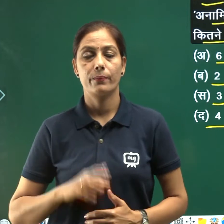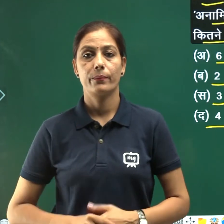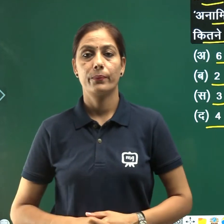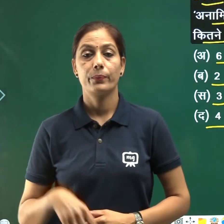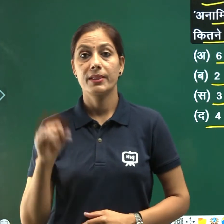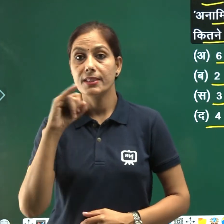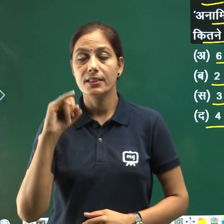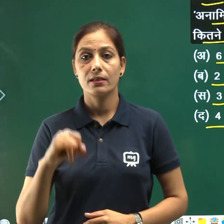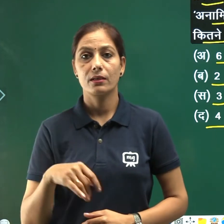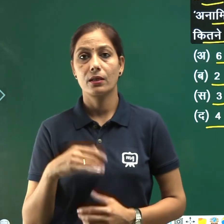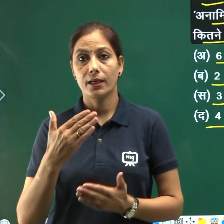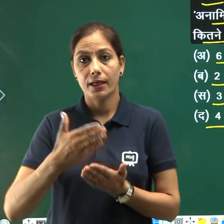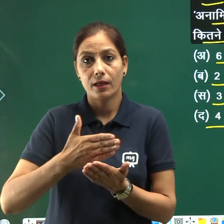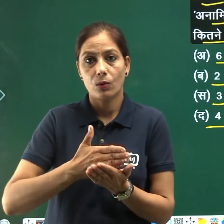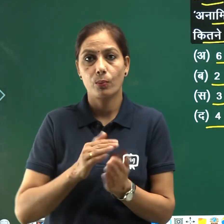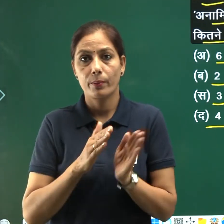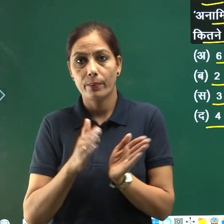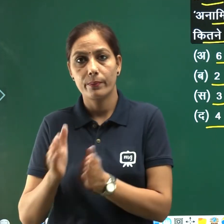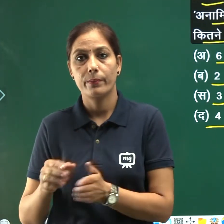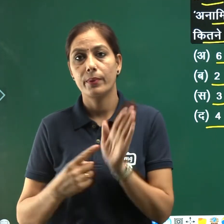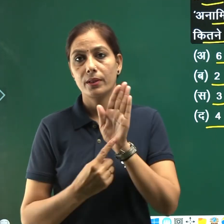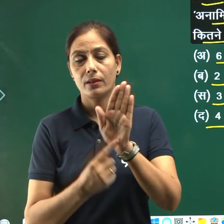6 खंडों में प्रकाशित है।